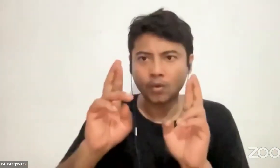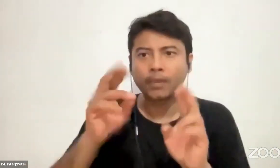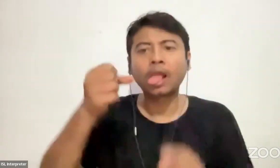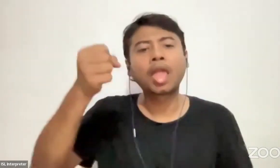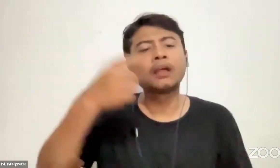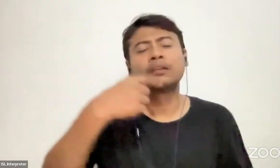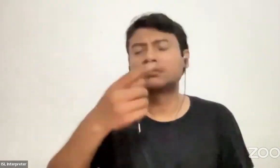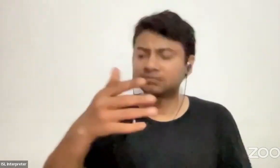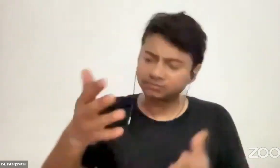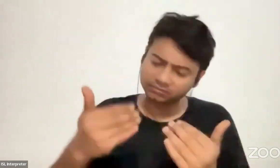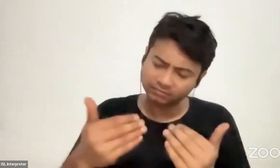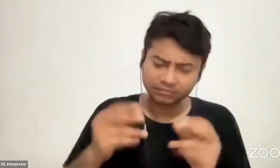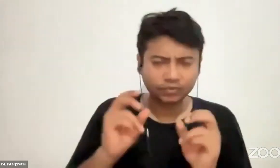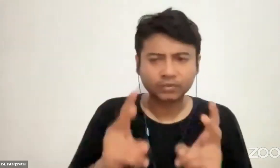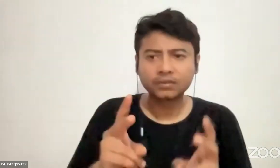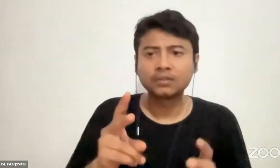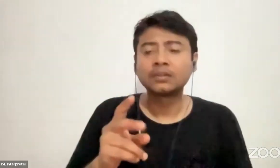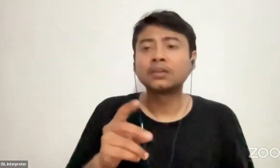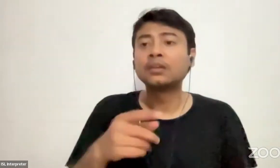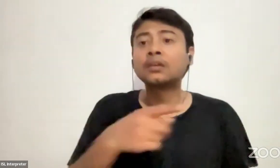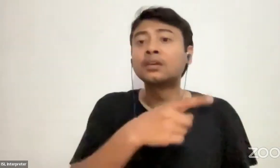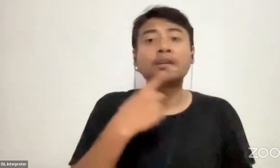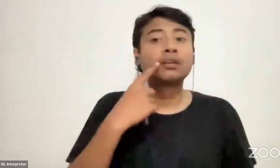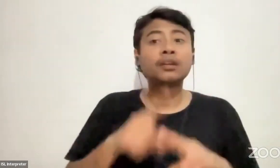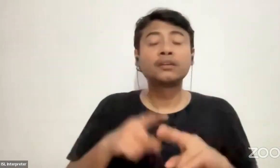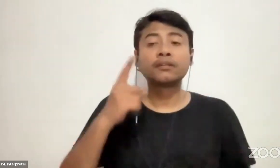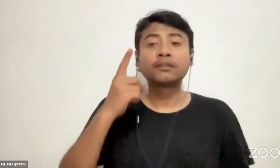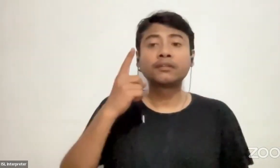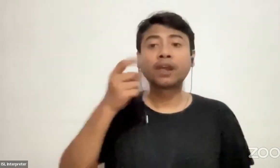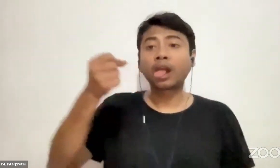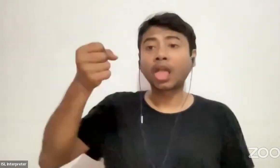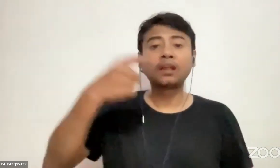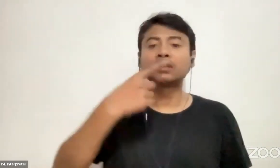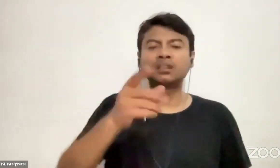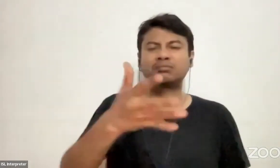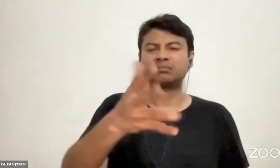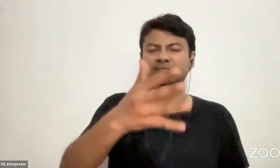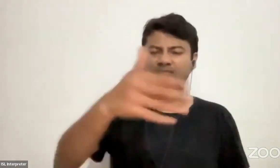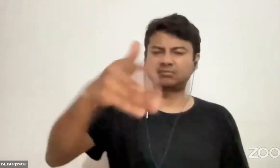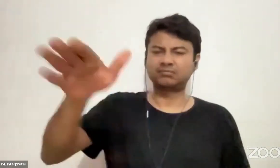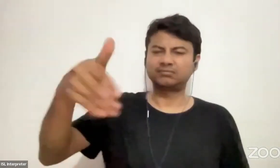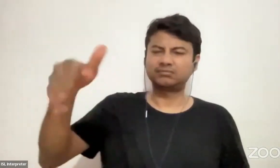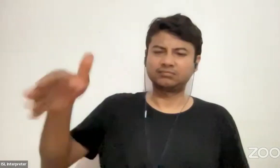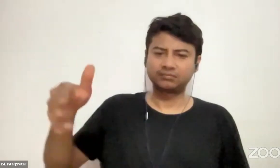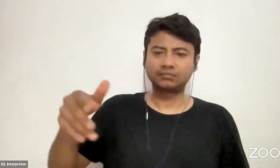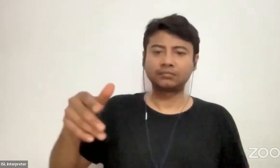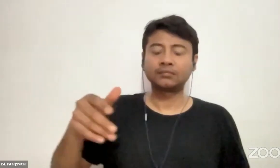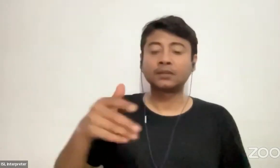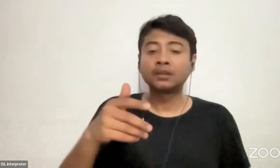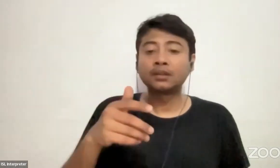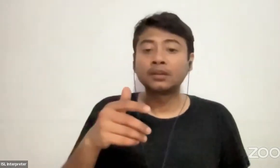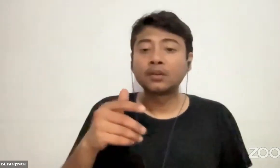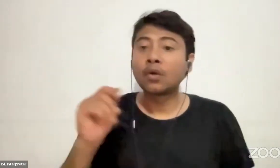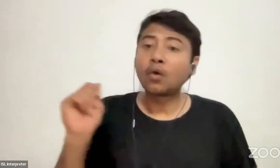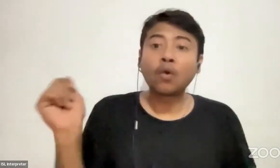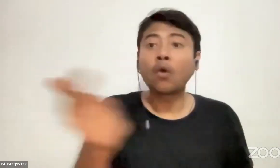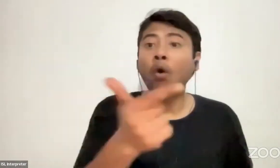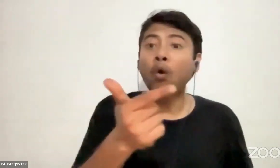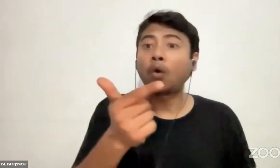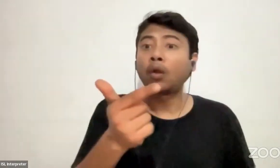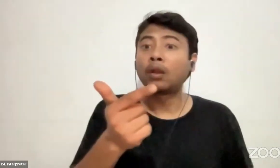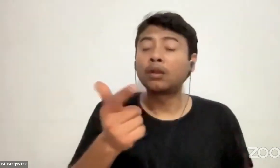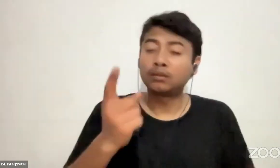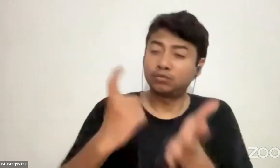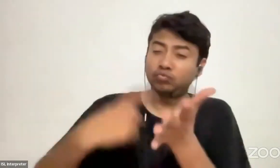क्योंकि अगर सभी लोगों को नकार दिया जाएगा, अगर सबको कह दिया जाए कि प्याज लहसुन नहीं खाना है, शराब नहीं पीनी